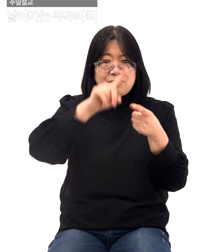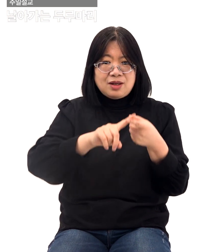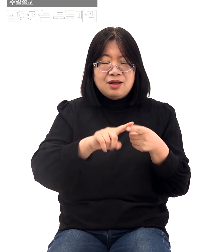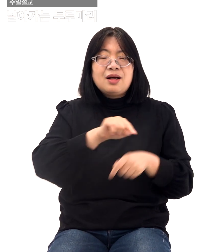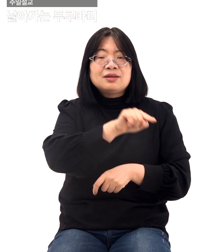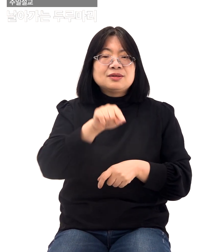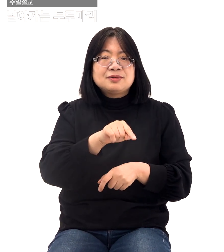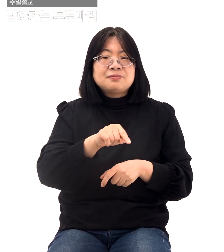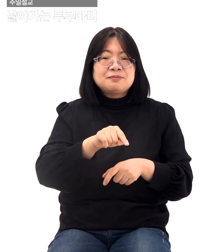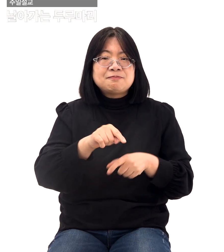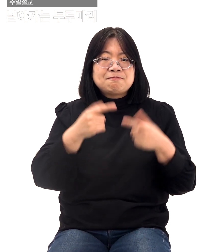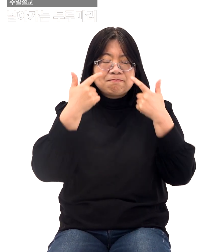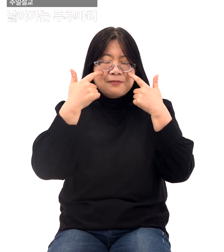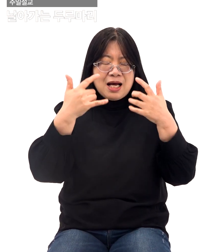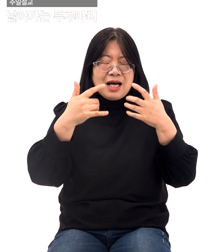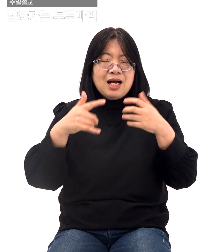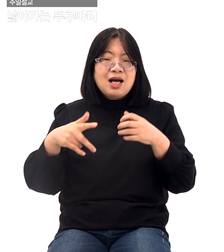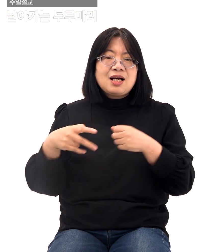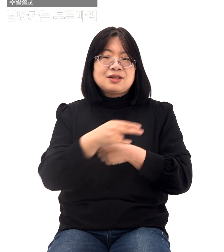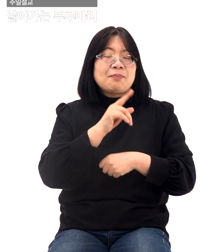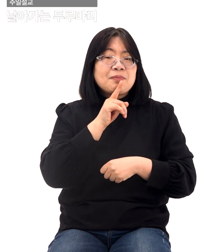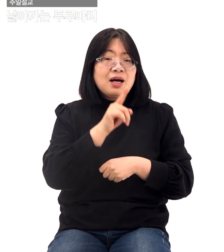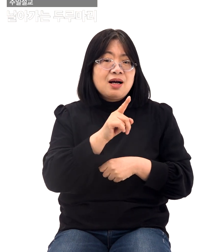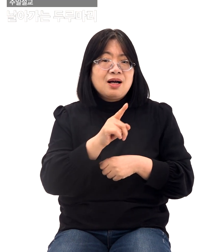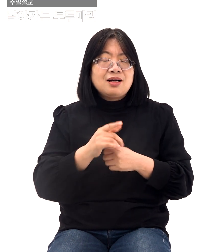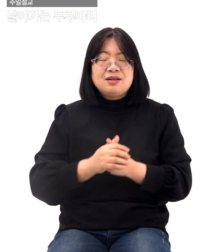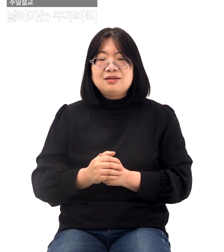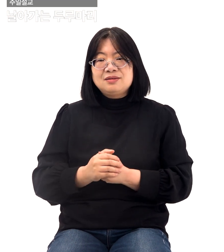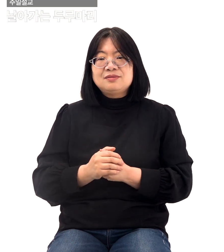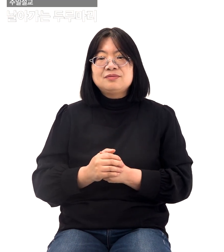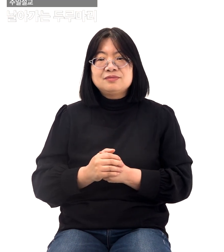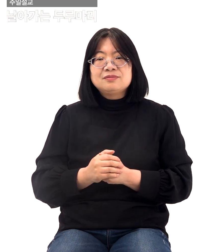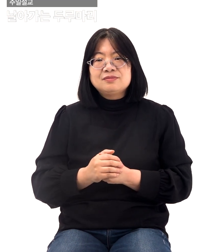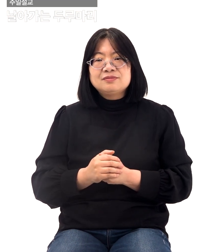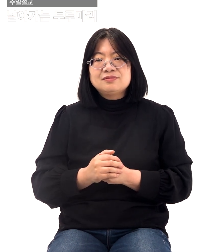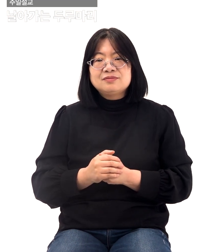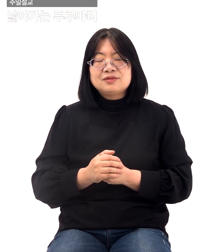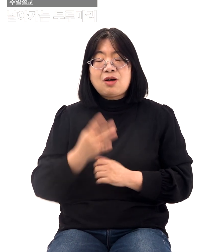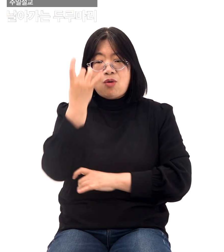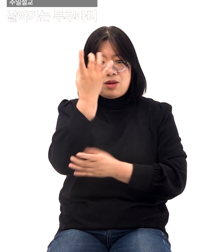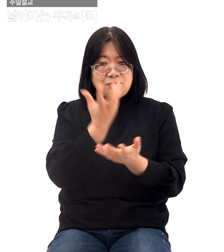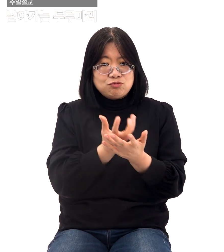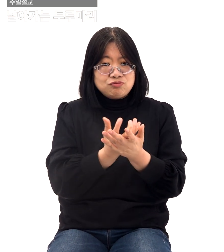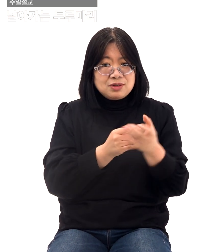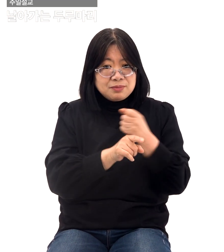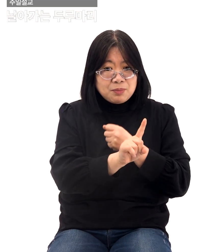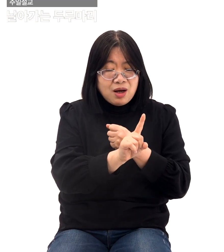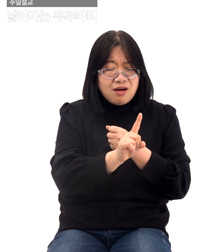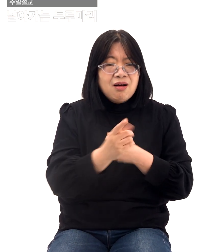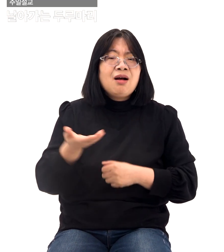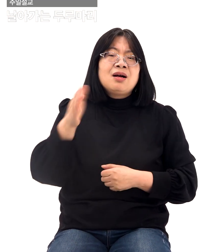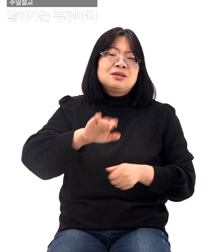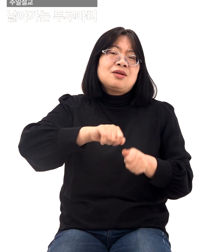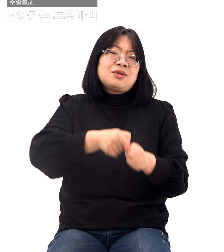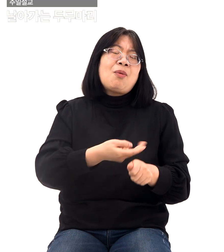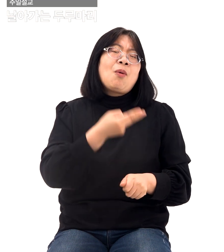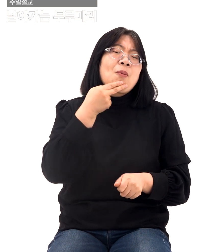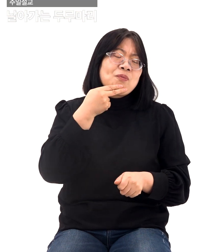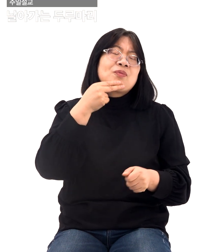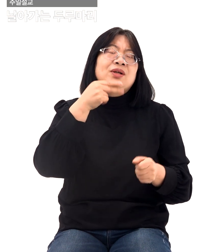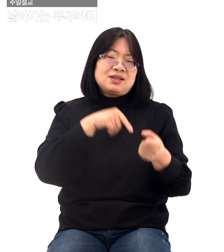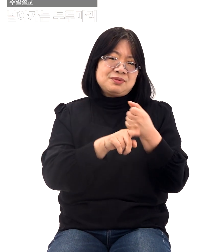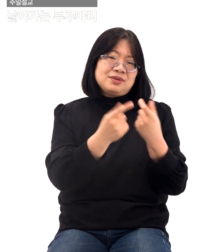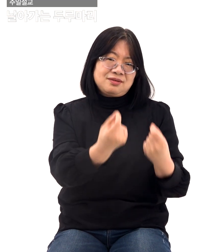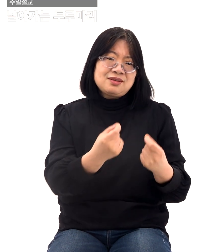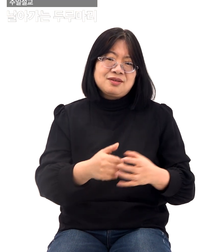반드시 끊어질 것이다. 그게 의역을 한 해석이에요. 원문은 그런데도 처벌되지 않고 그